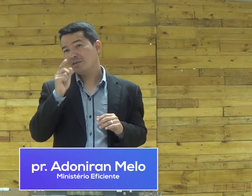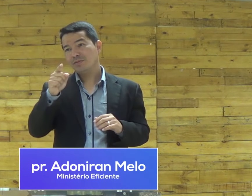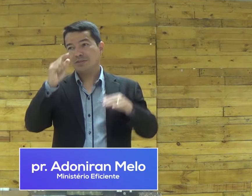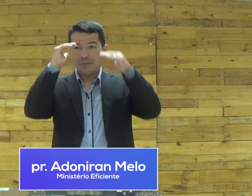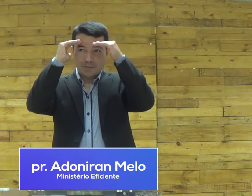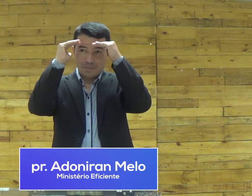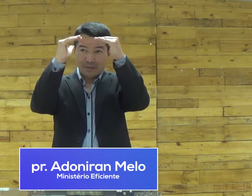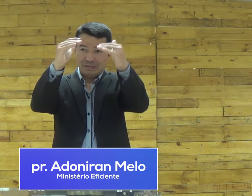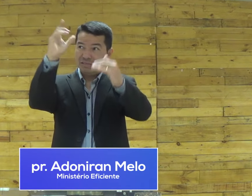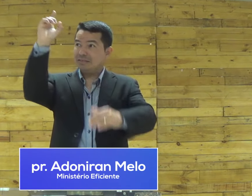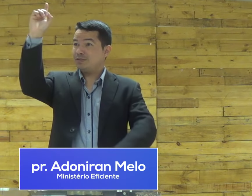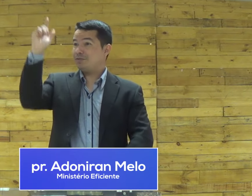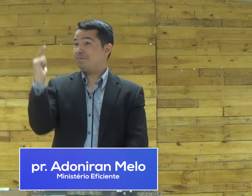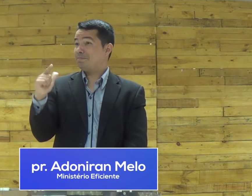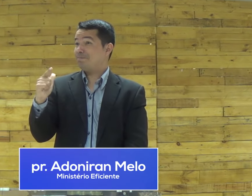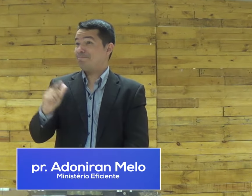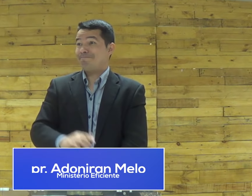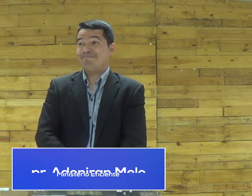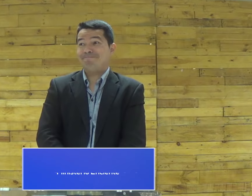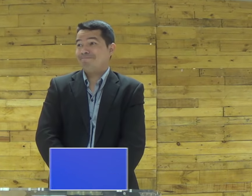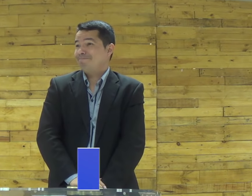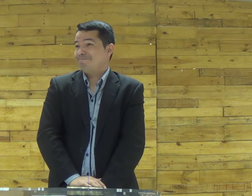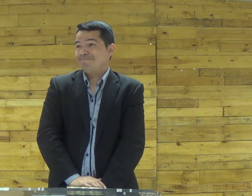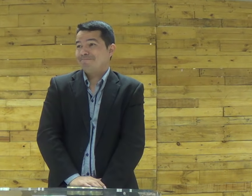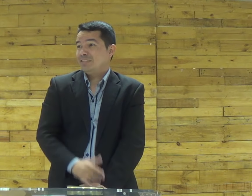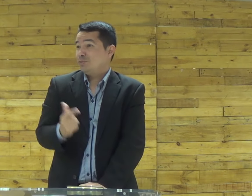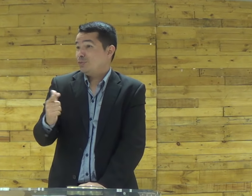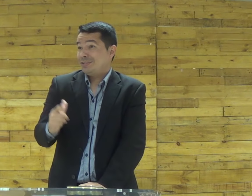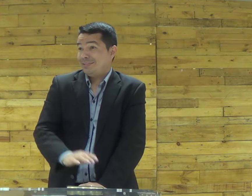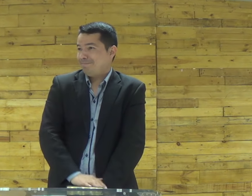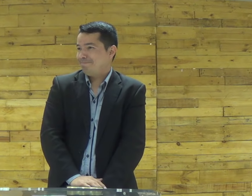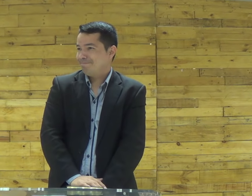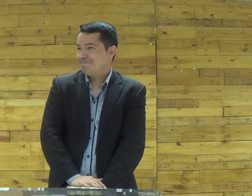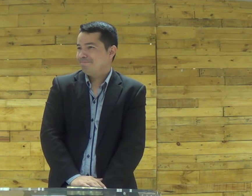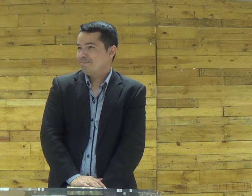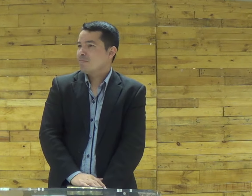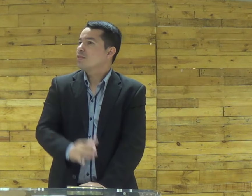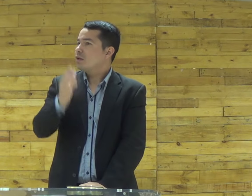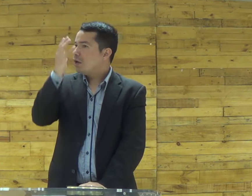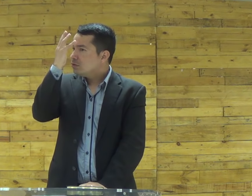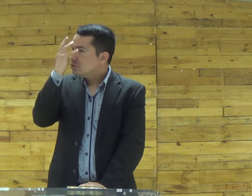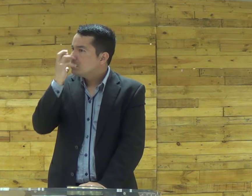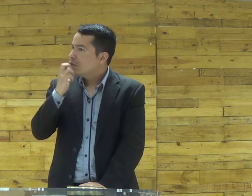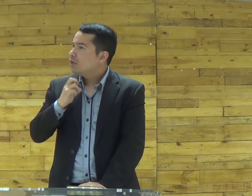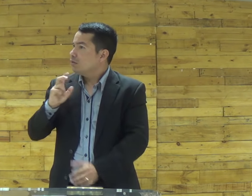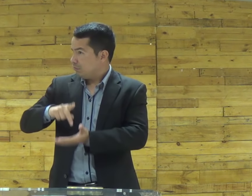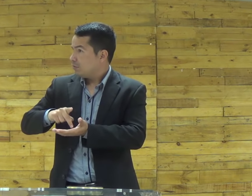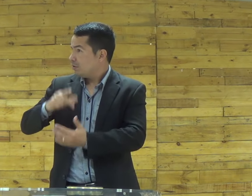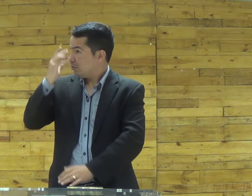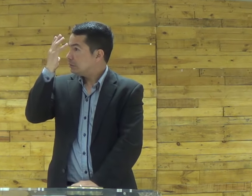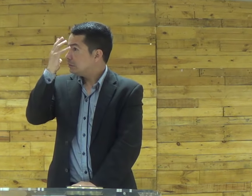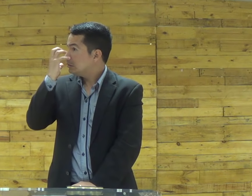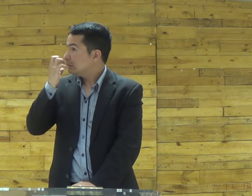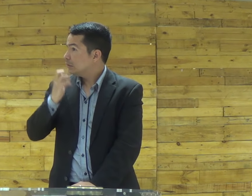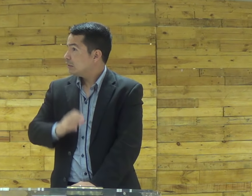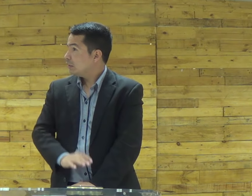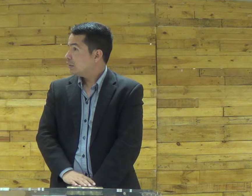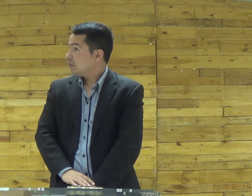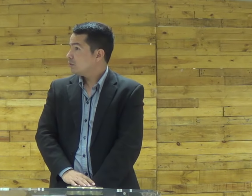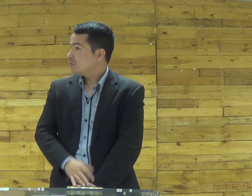surdo, que pena. É como se você não obedecesse a Deus. Não tem obediência. E é sério, não é verdade? É